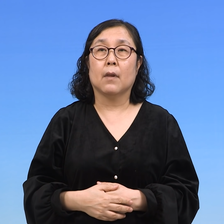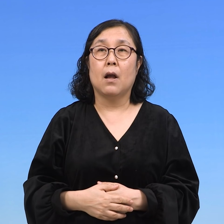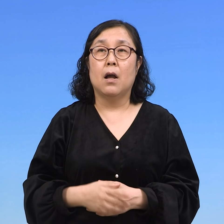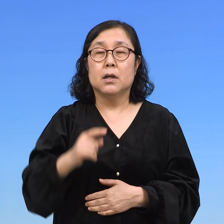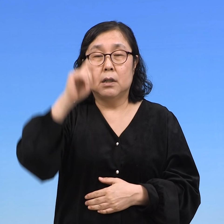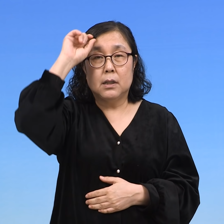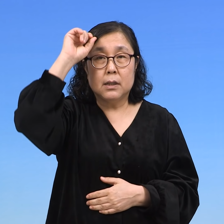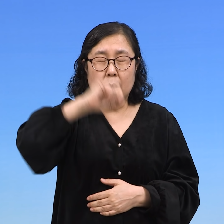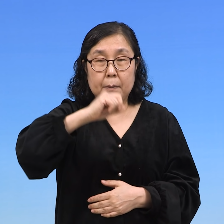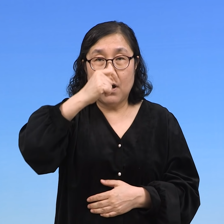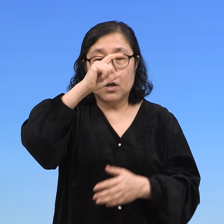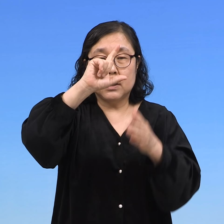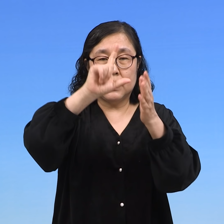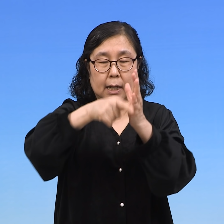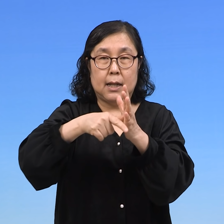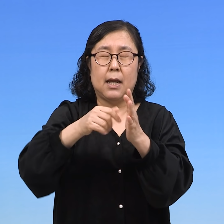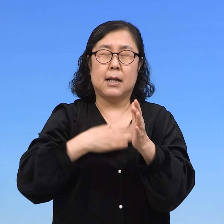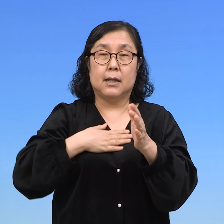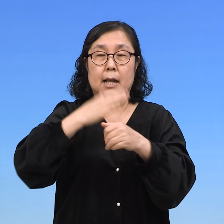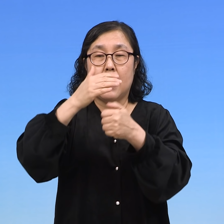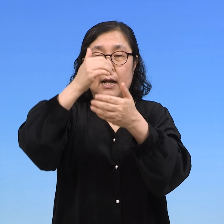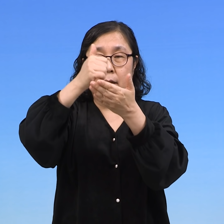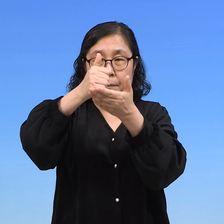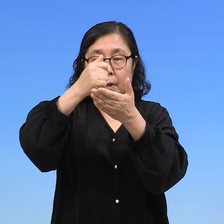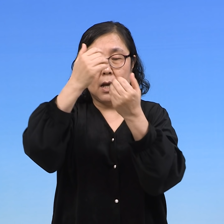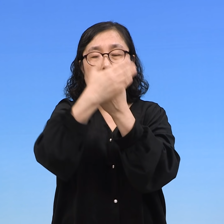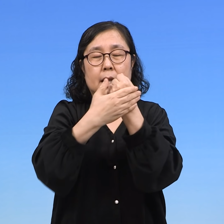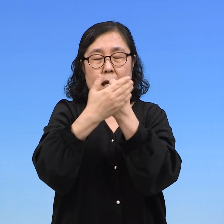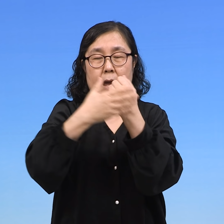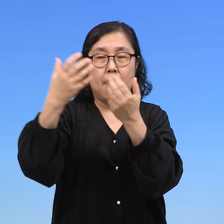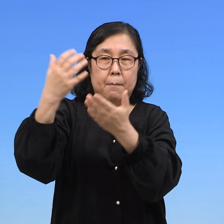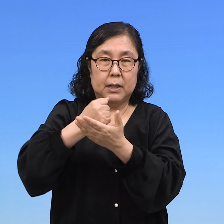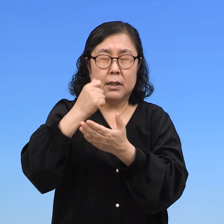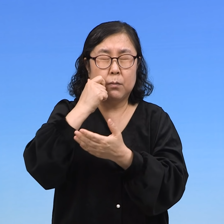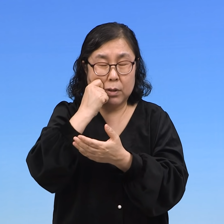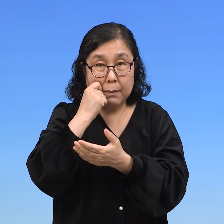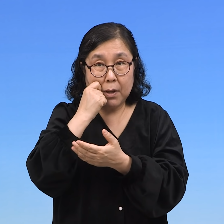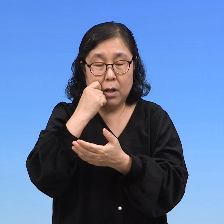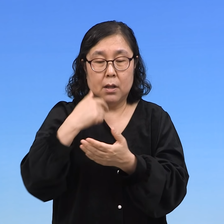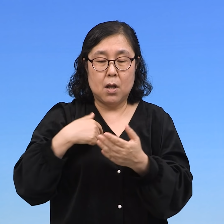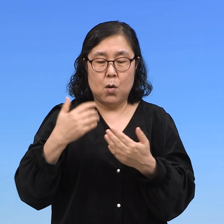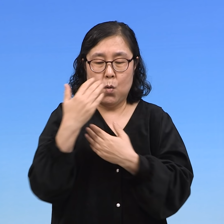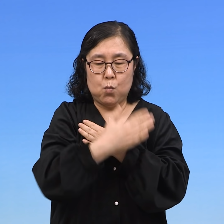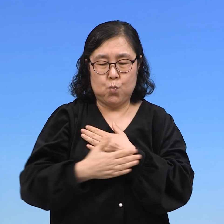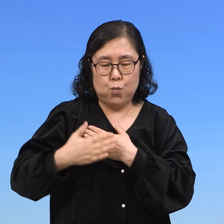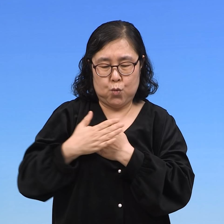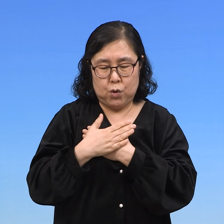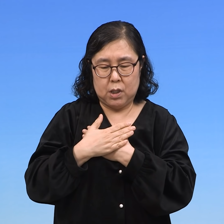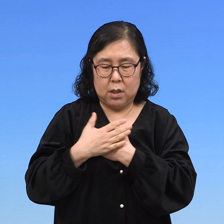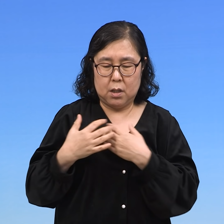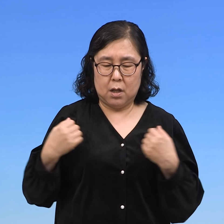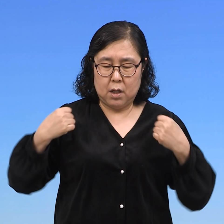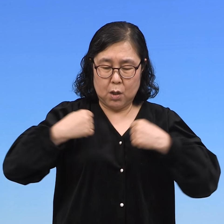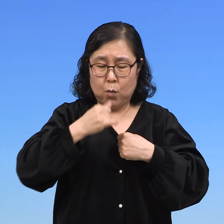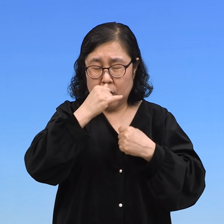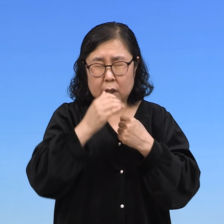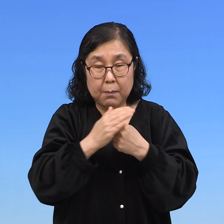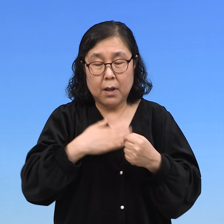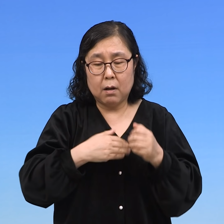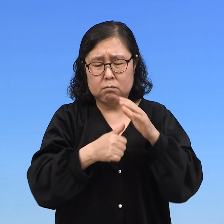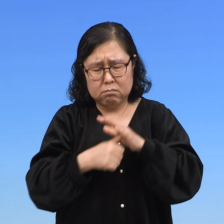그 새벽 시간에 하나님께 은혜를 받지 않으면 육신을 가진 제가 견딜 수가 없습니다